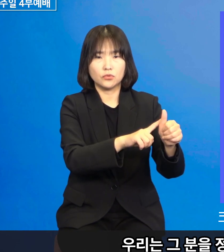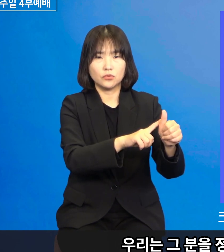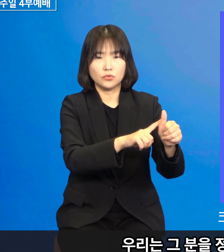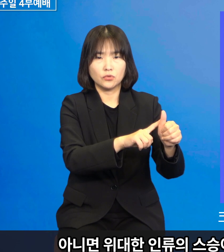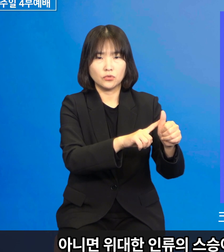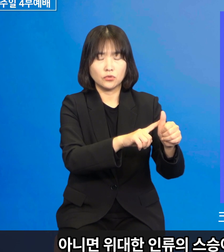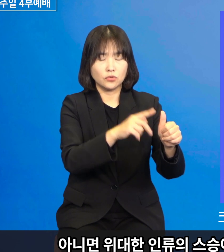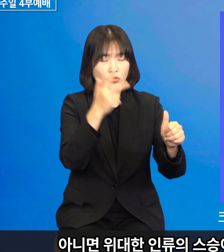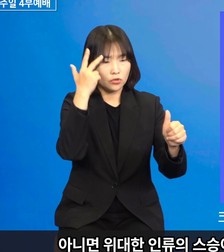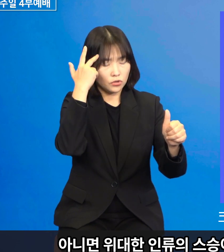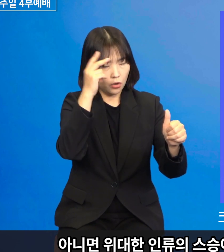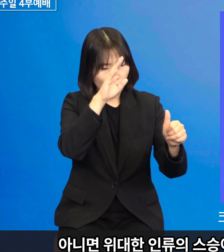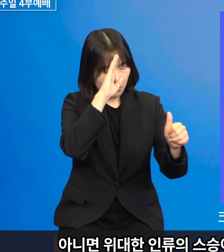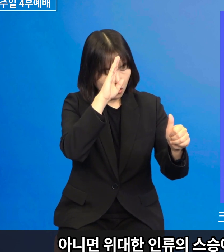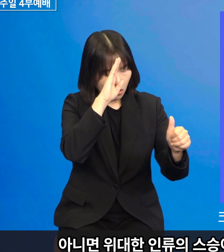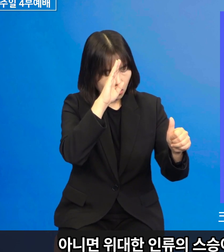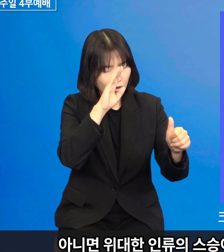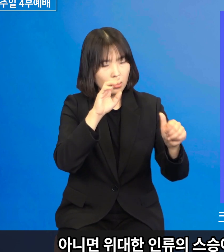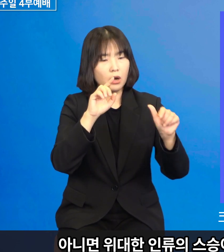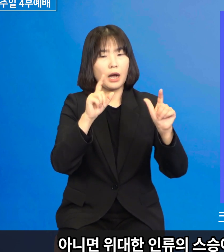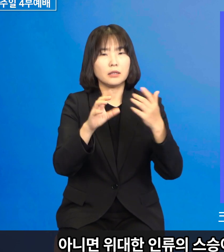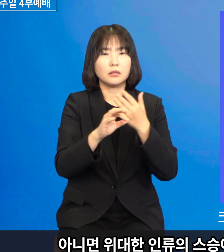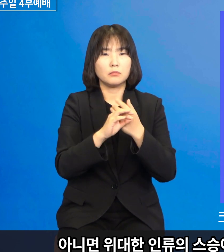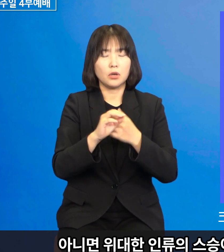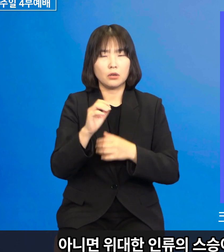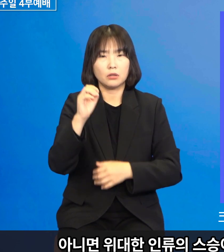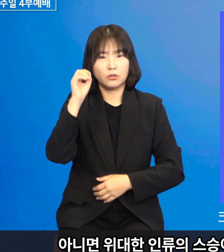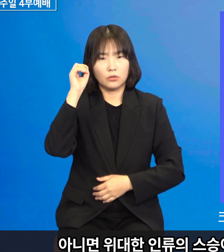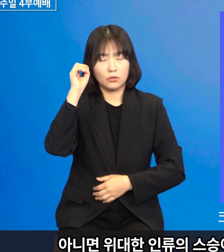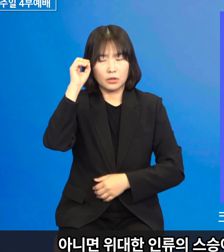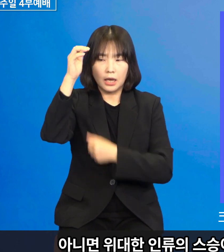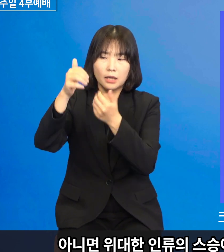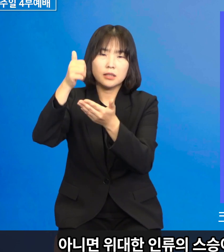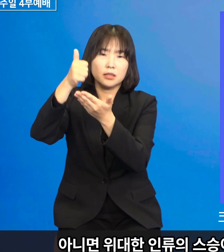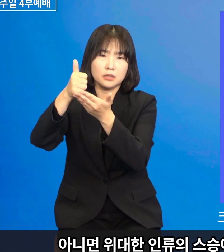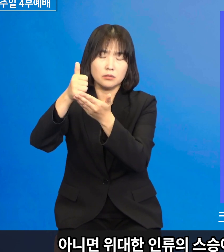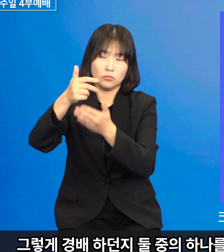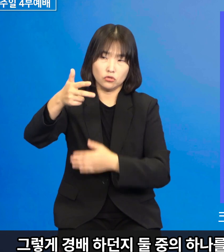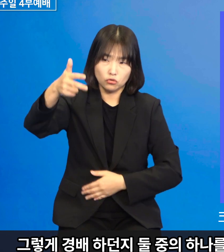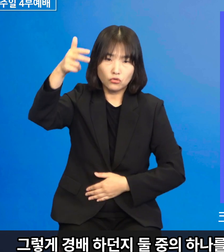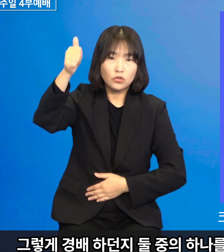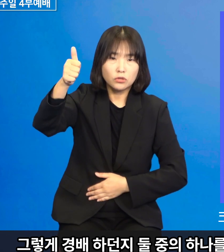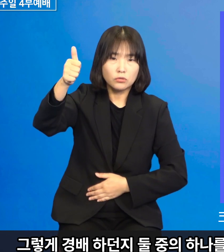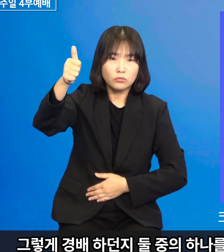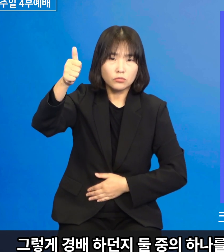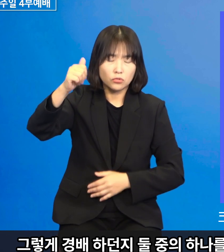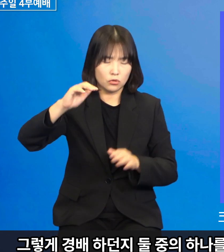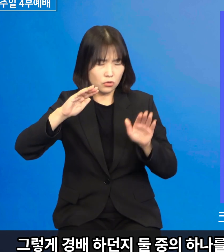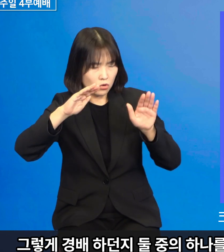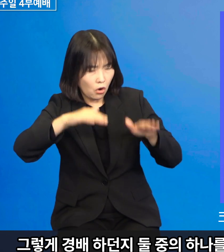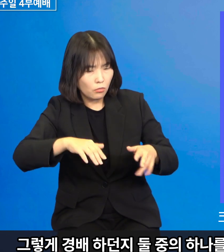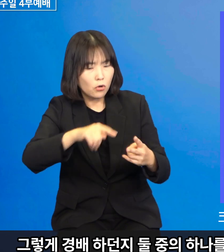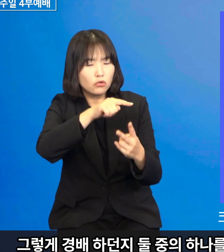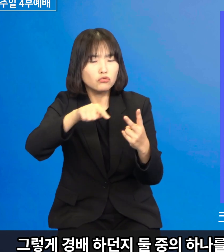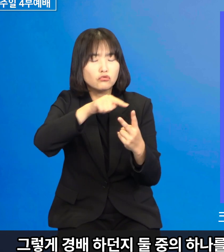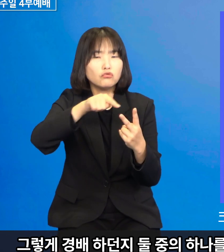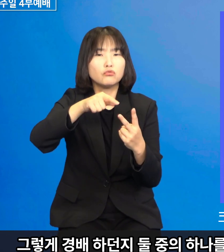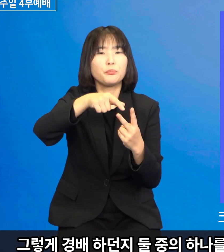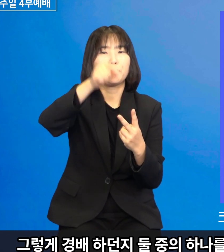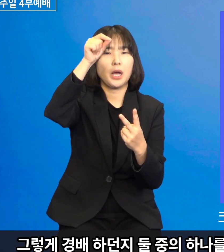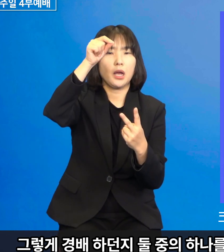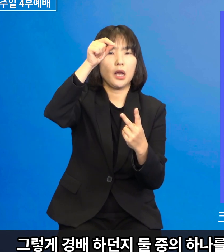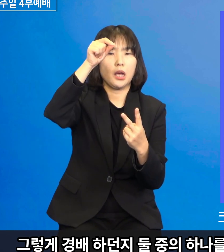정신병자를 여기든지 아니면 위대한 인류의 스승이 아니라 하나님이요 주님으로 그렇게 경배하든지 둘 중에